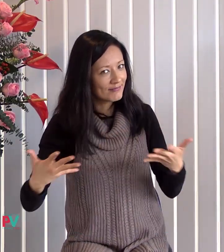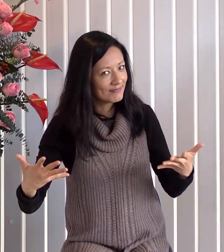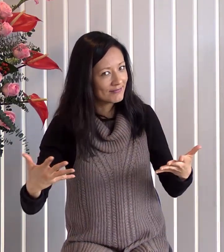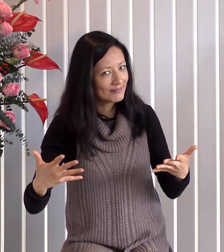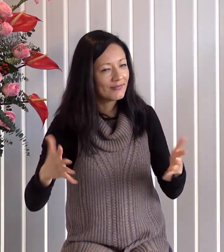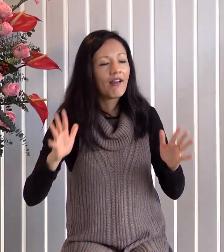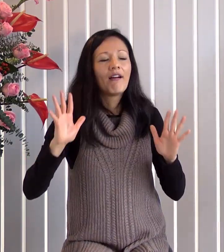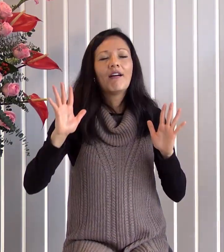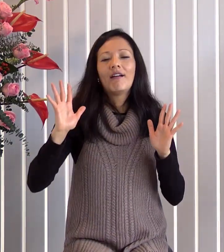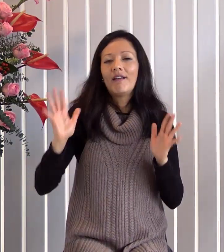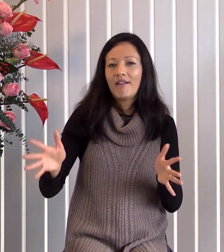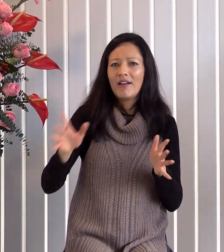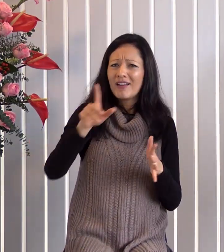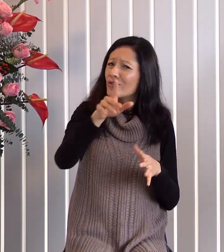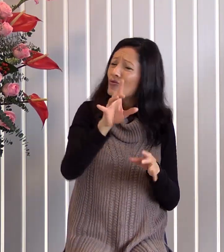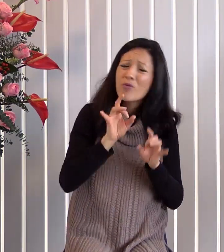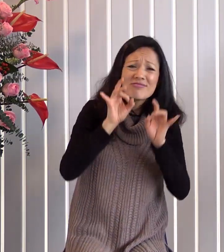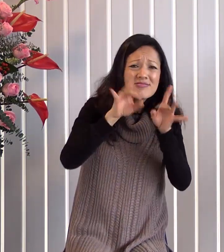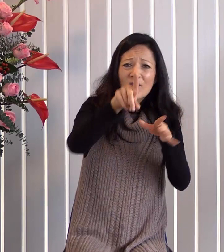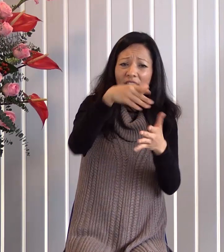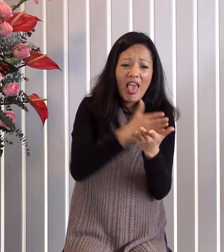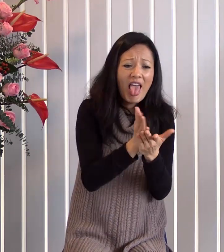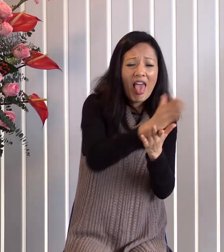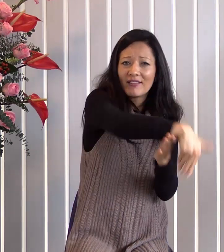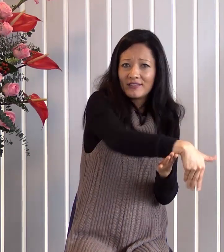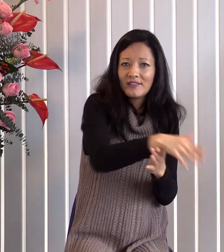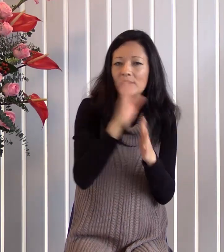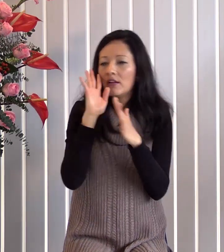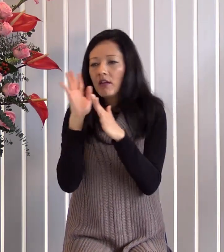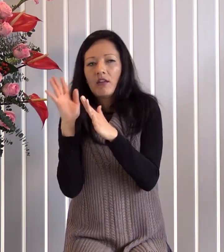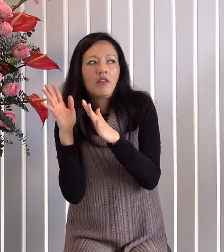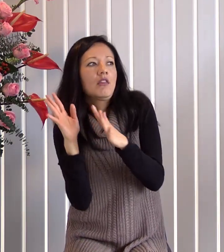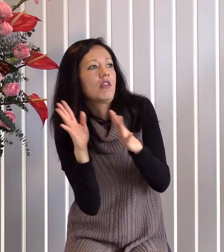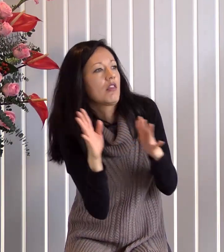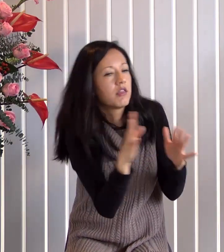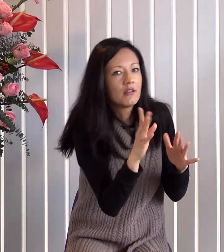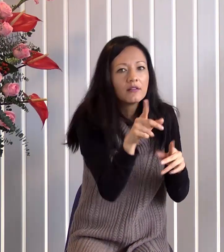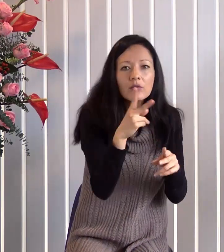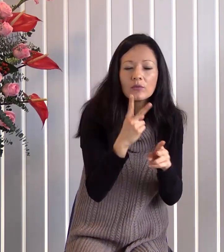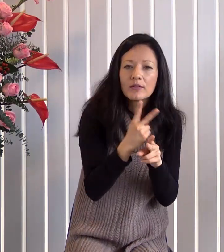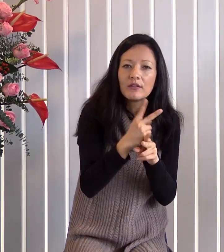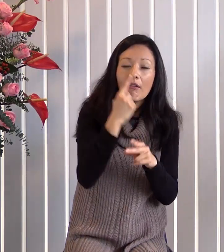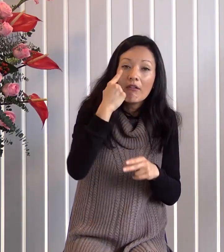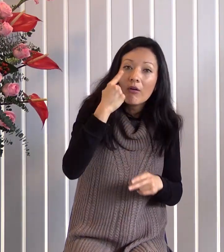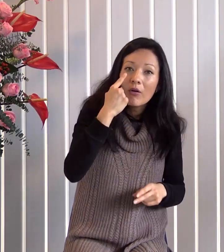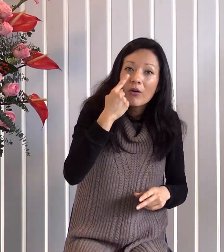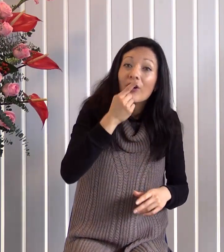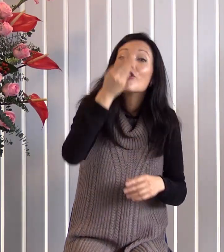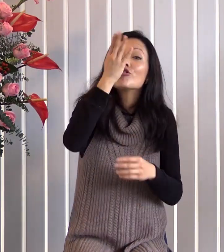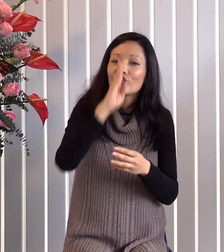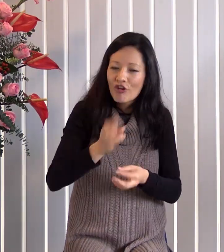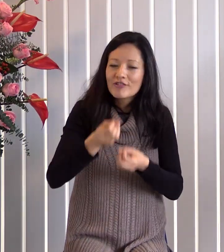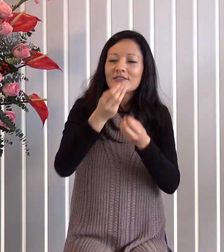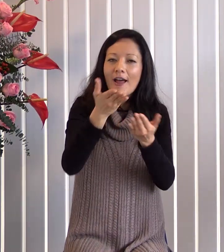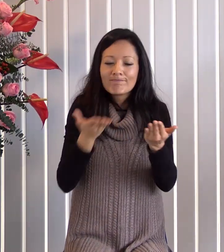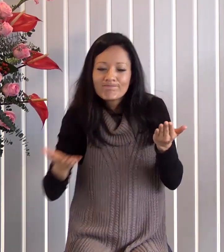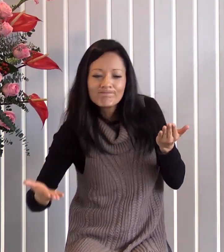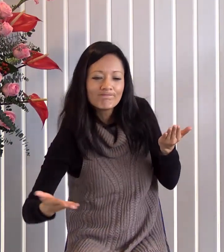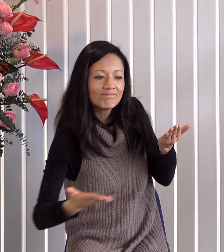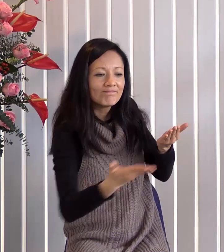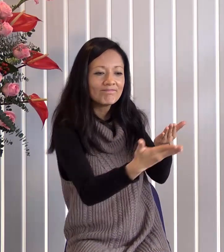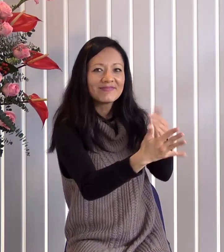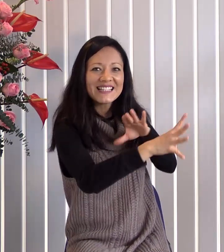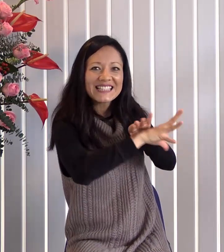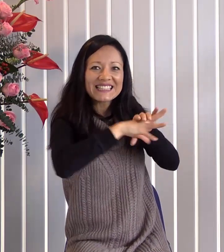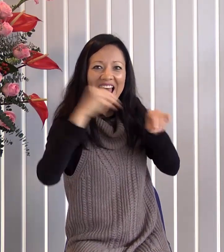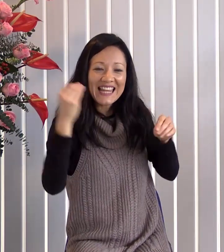No se deje usted perder, no se deje usted desviar. Ojo, Dios le da la salida, pero Dios